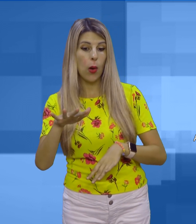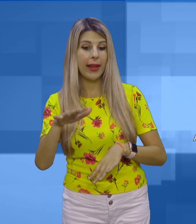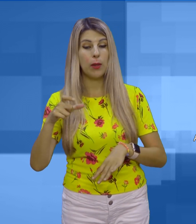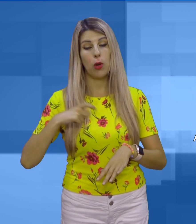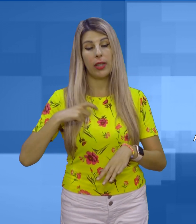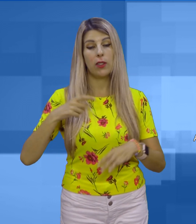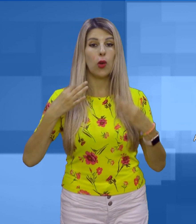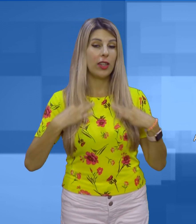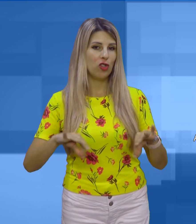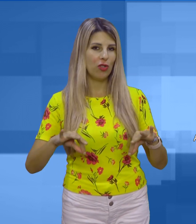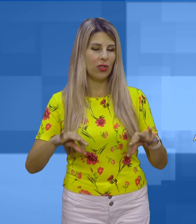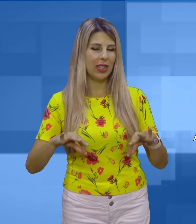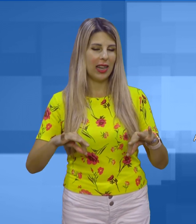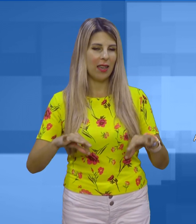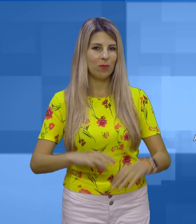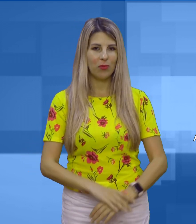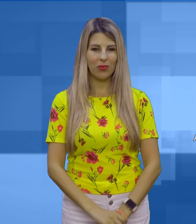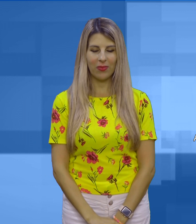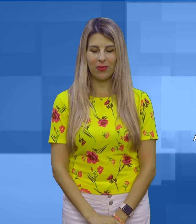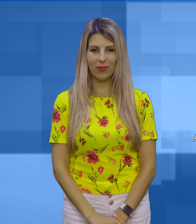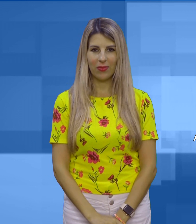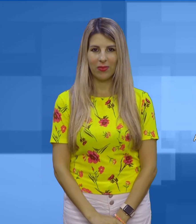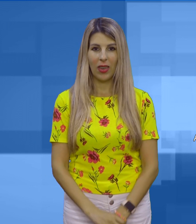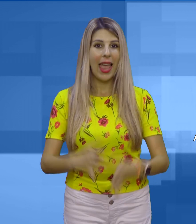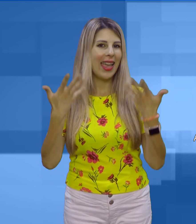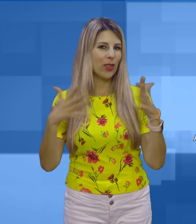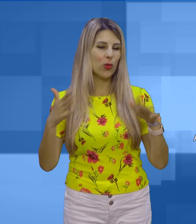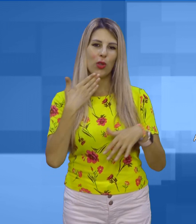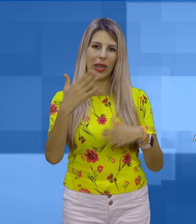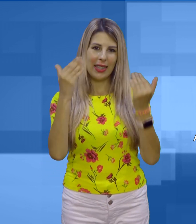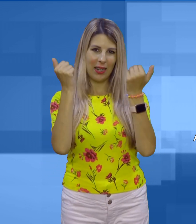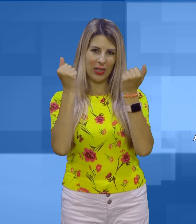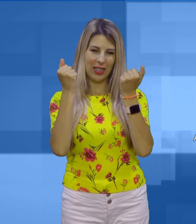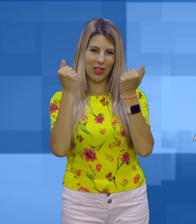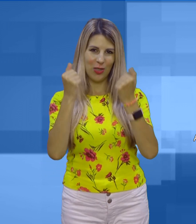È tutto, grazie, arrivederci.